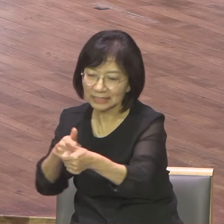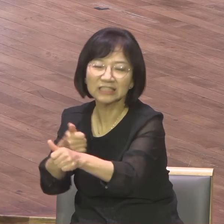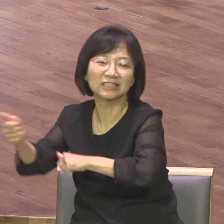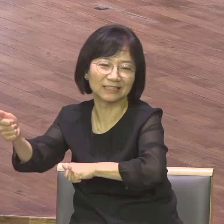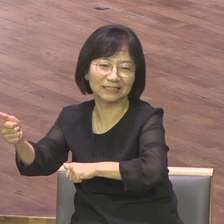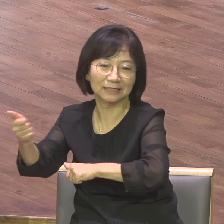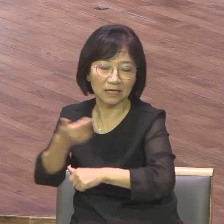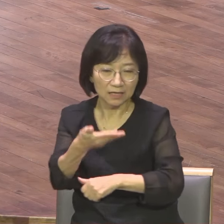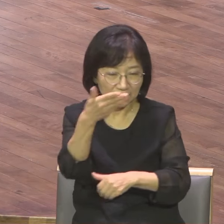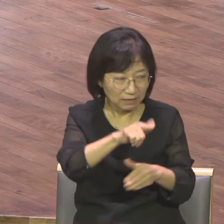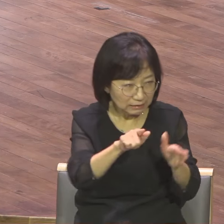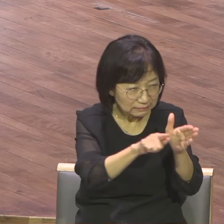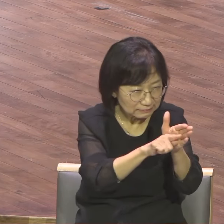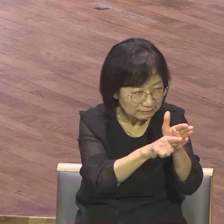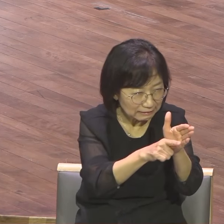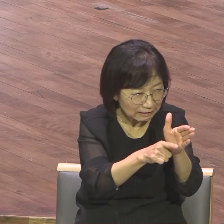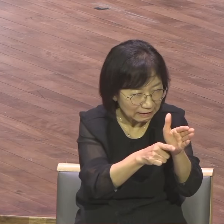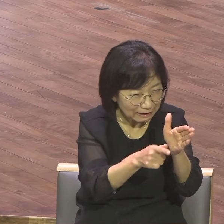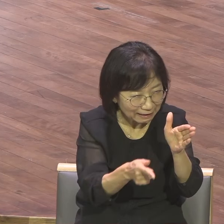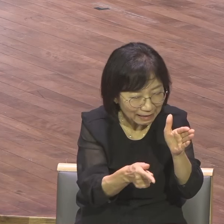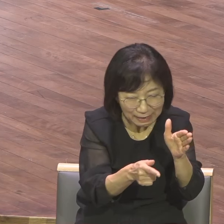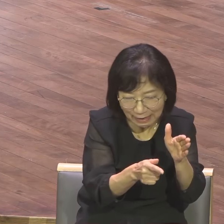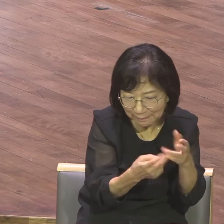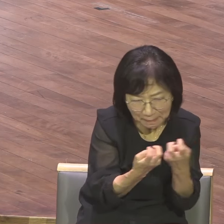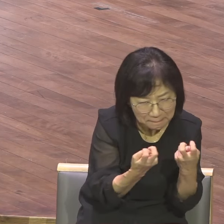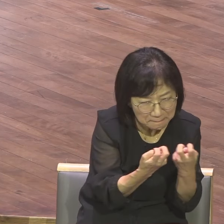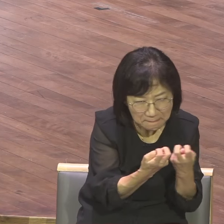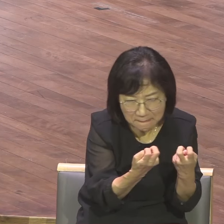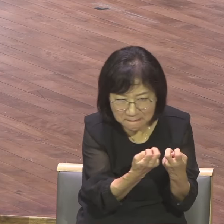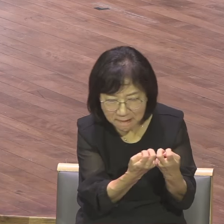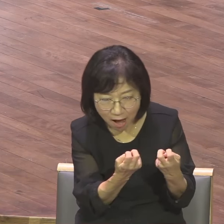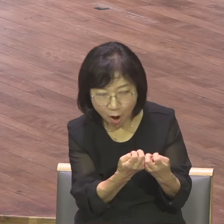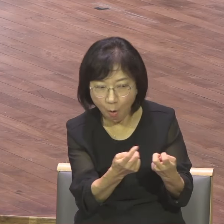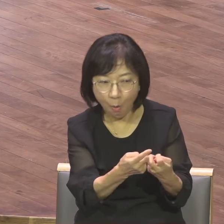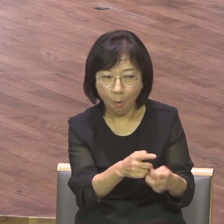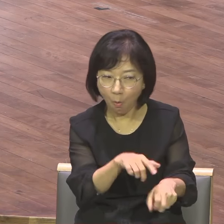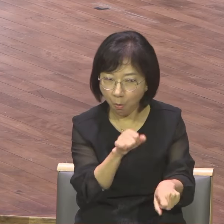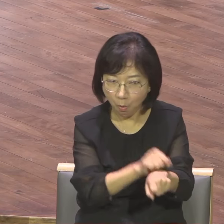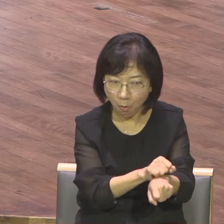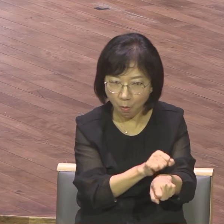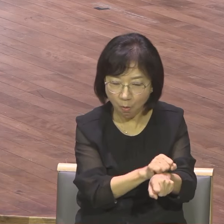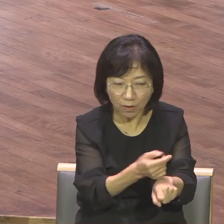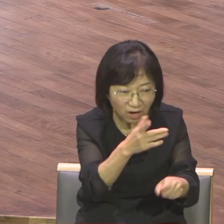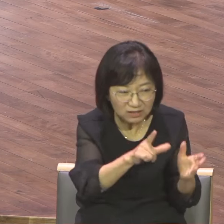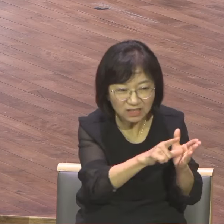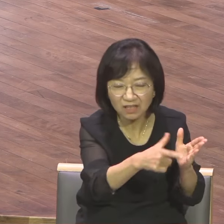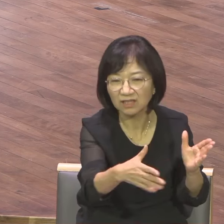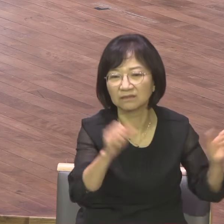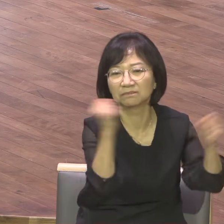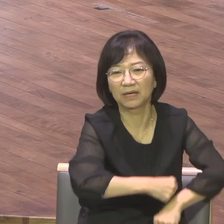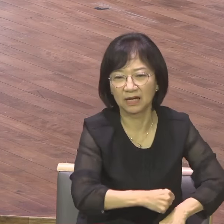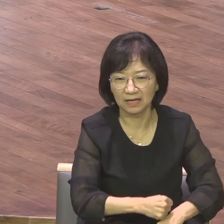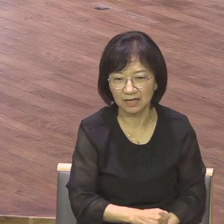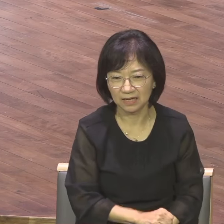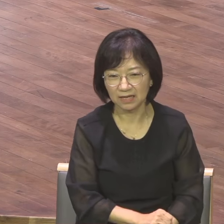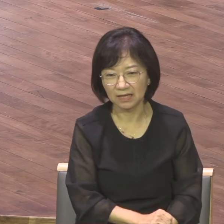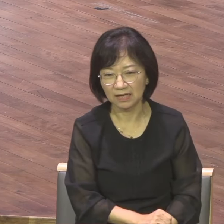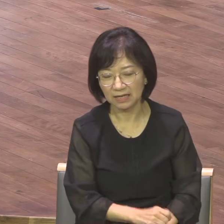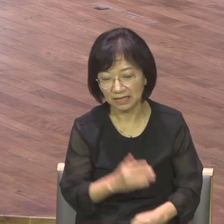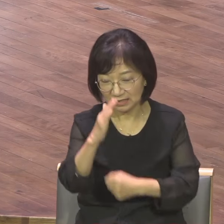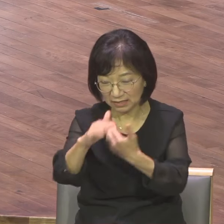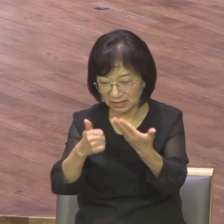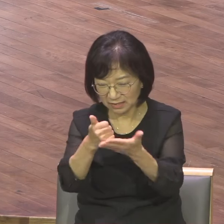대처는 일시적으로는 이기는 것 같아요. 그런데 결국은 패망하게 돼 있어요. 성경